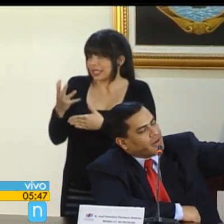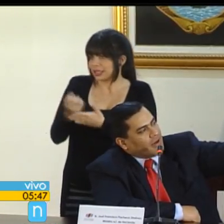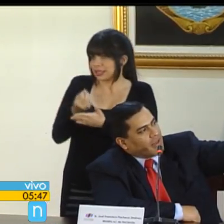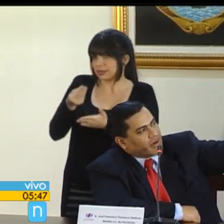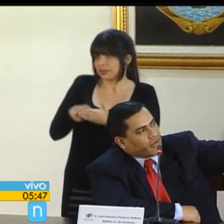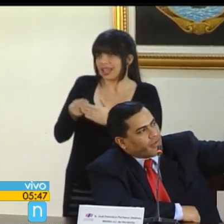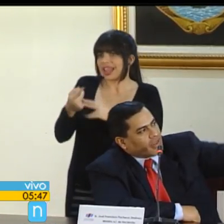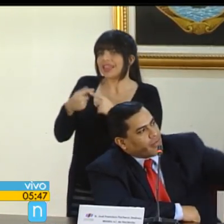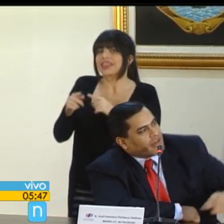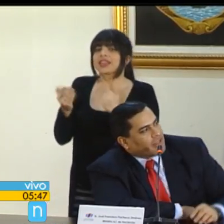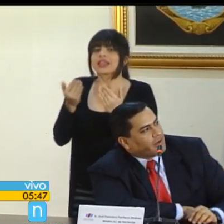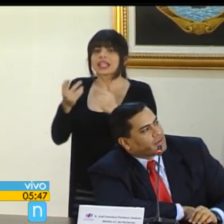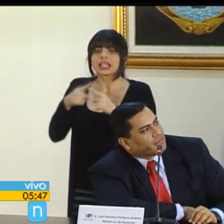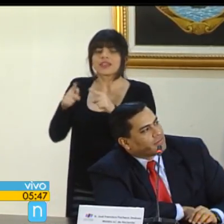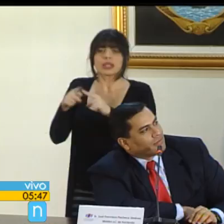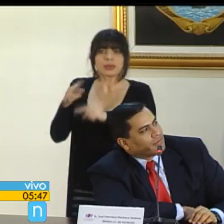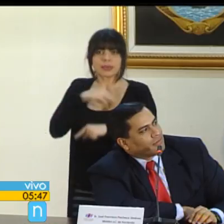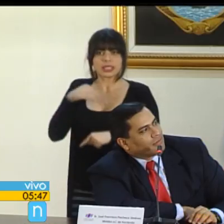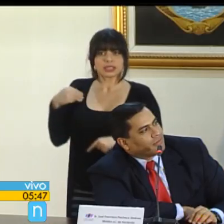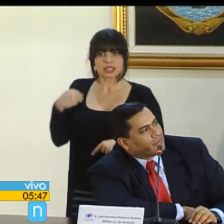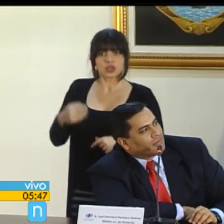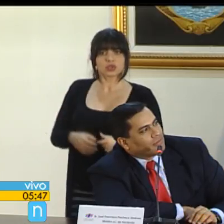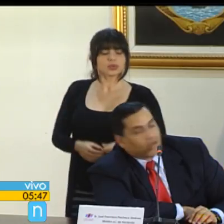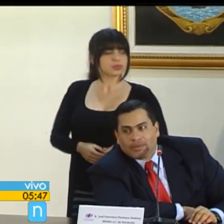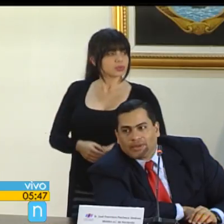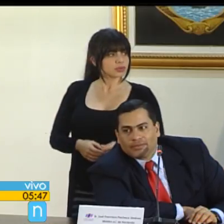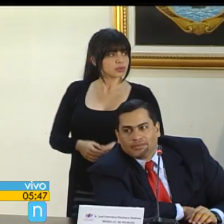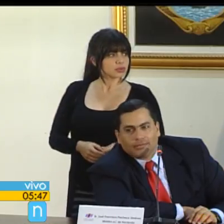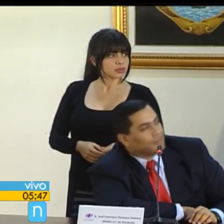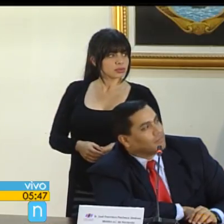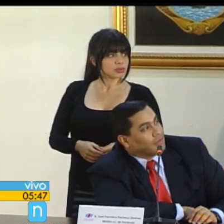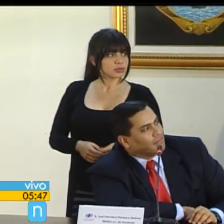diferentes ministerios.